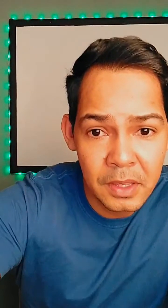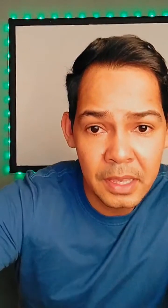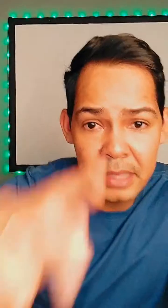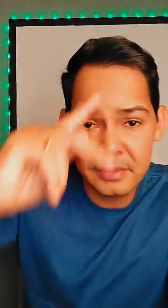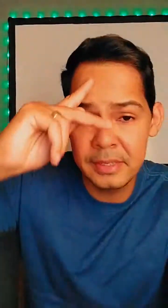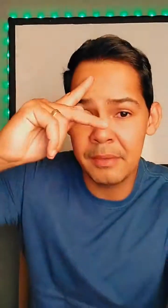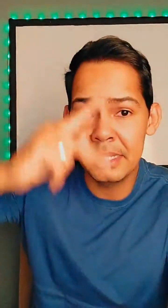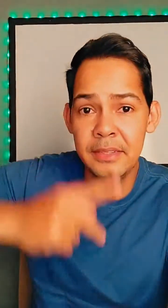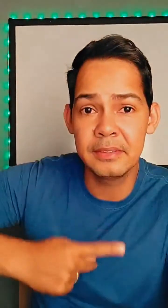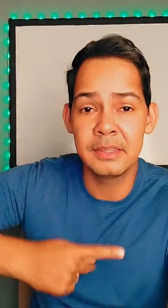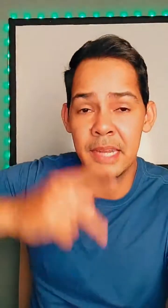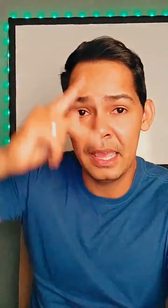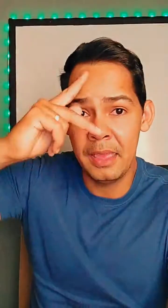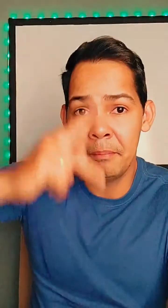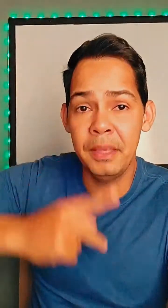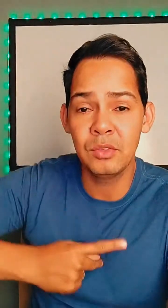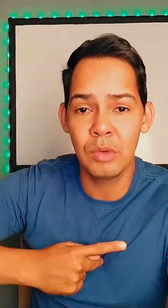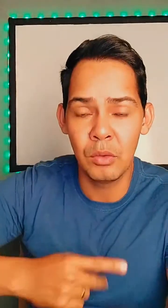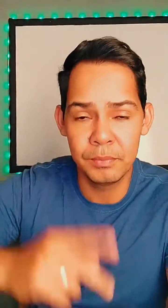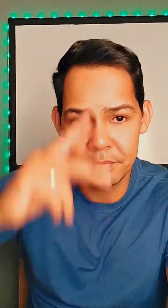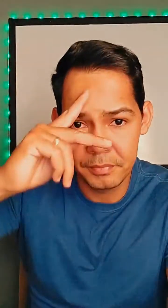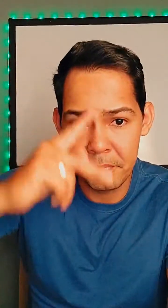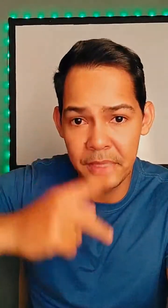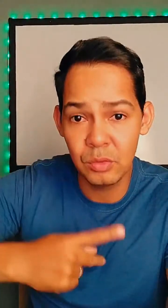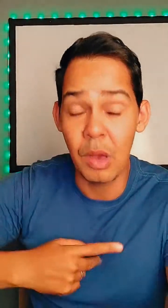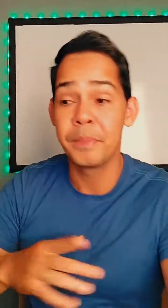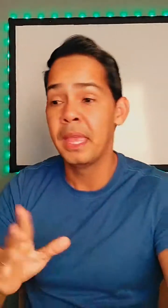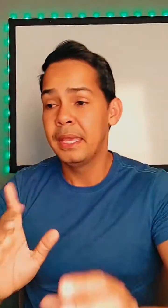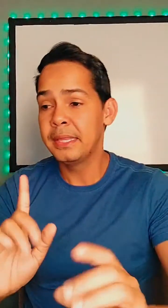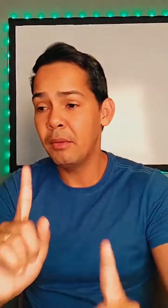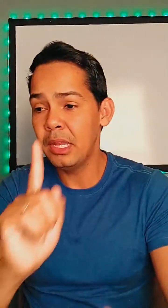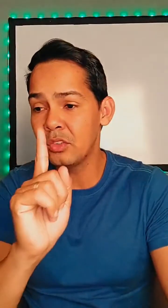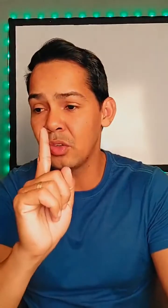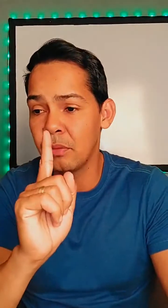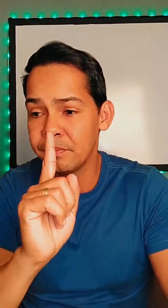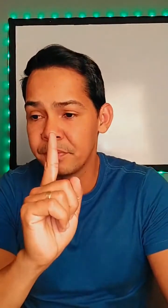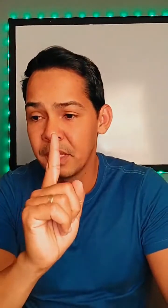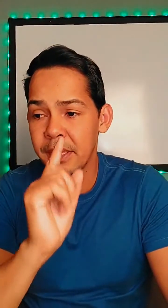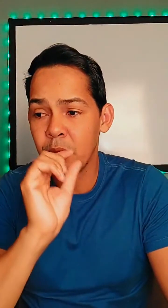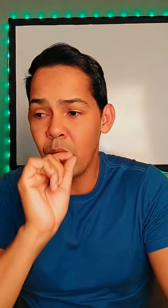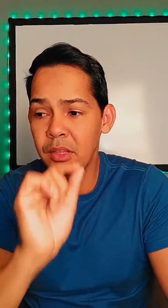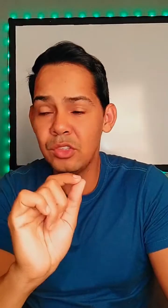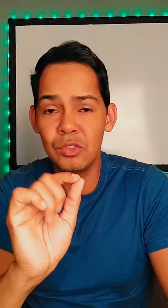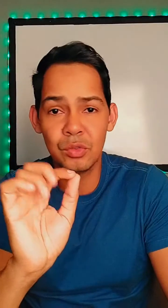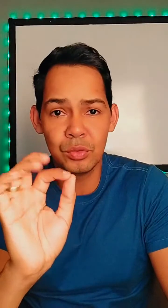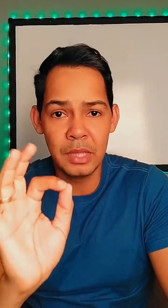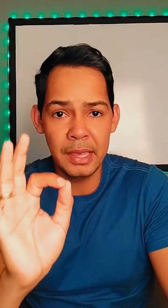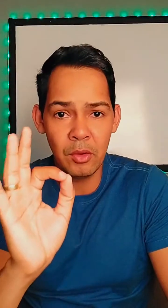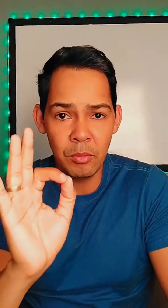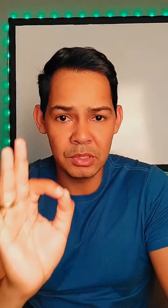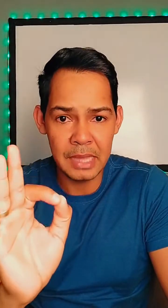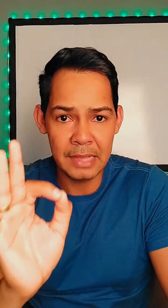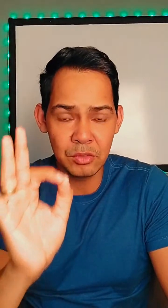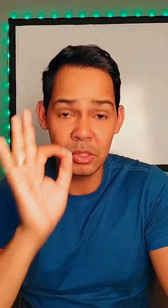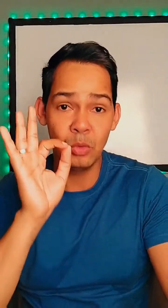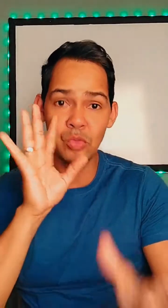Esse sinal aqui, Sandra, é pessoal. Pessoal. Então, olha só. Quando a gente estuda em comunidade, foi o último